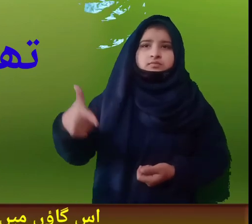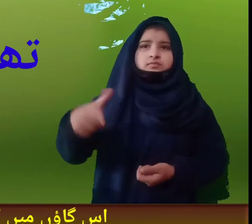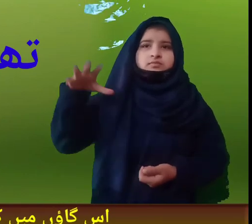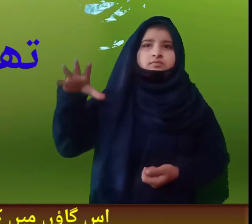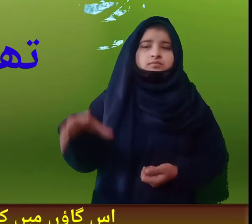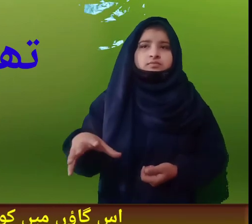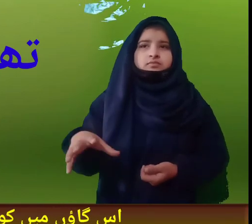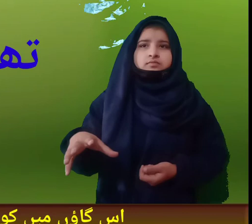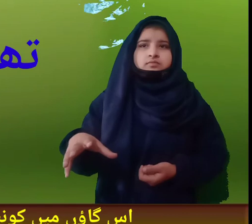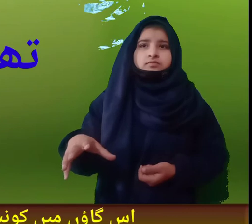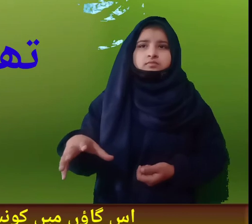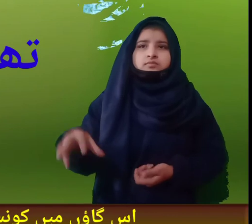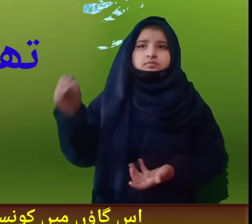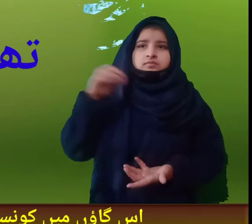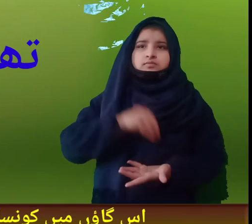गांव में